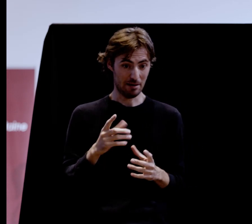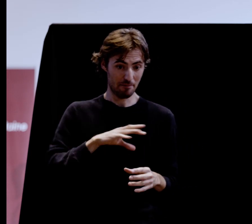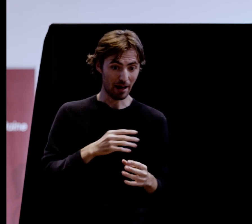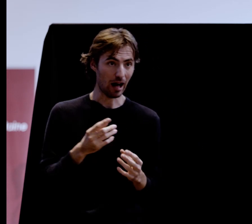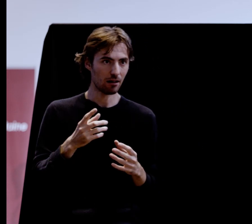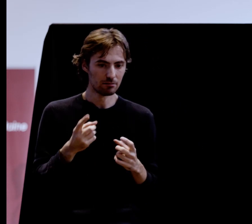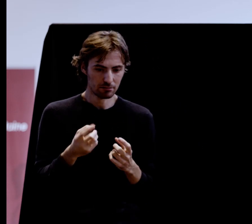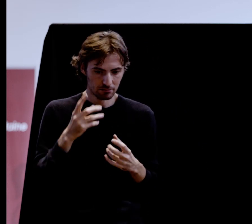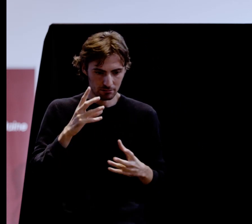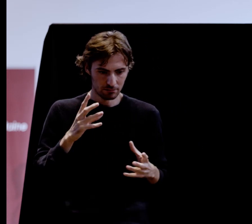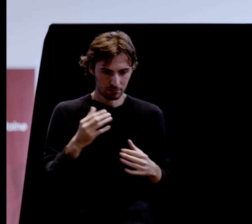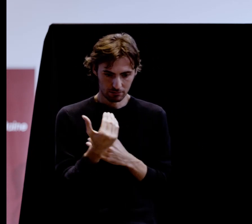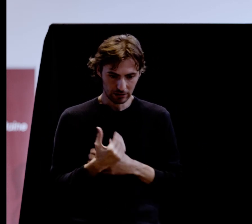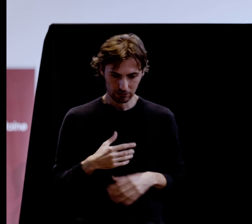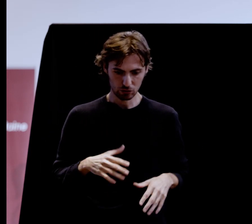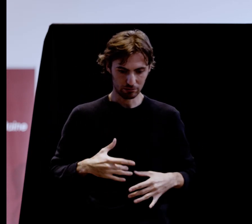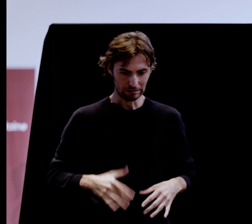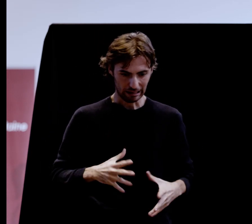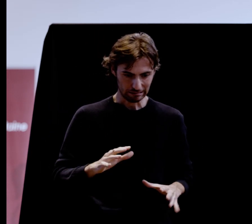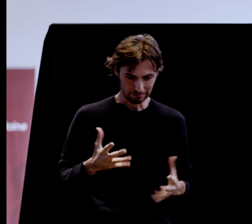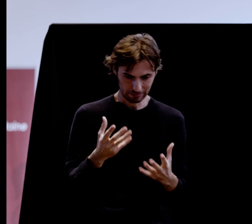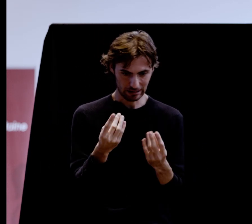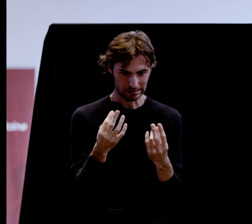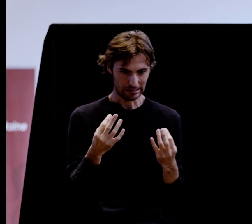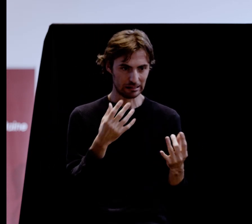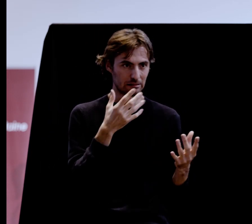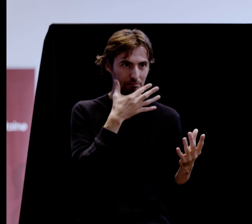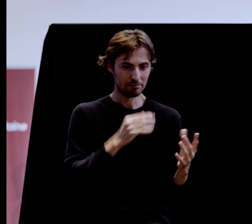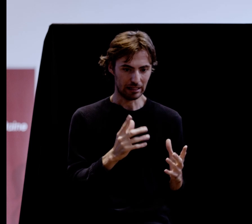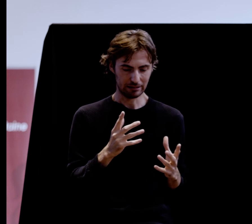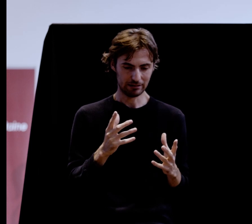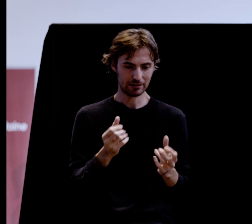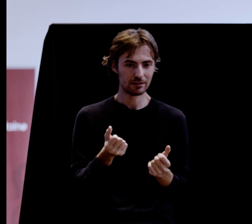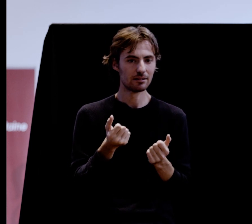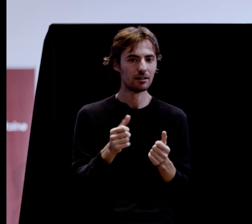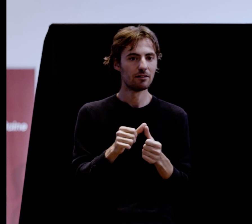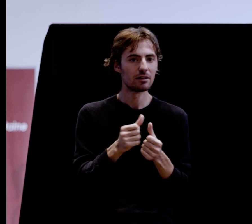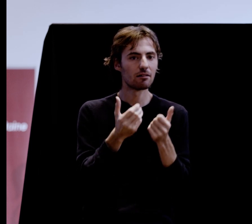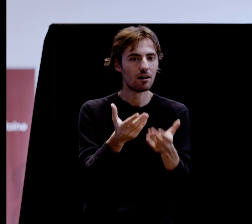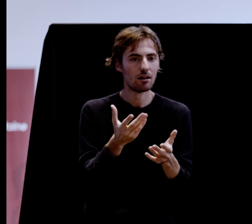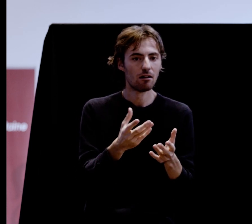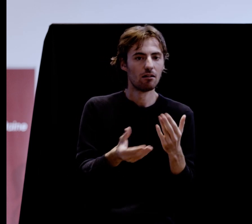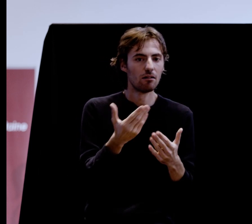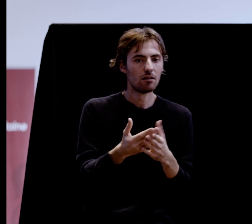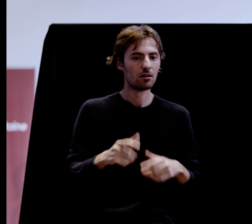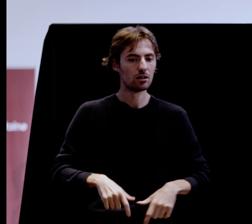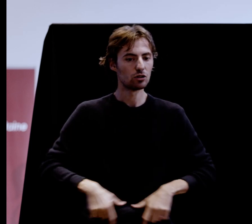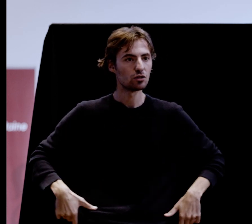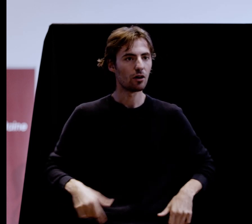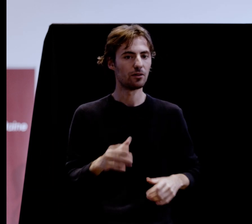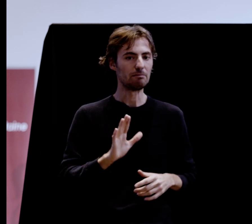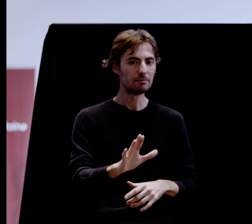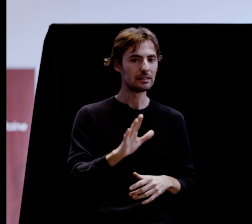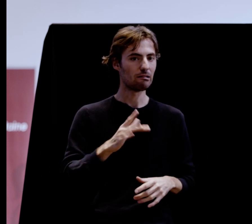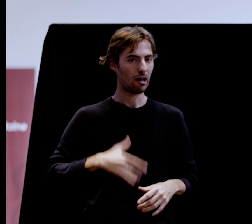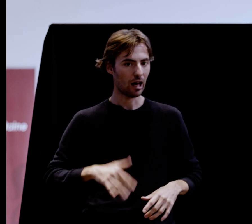protections menstruelles, quand la motricité fine n'est pas parfaite, on va proposer les techniques de change simplifiées comme les culottes menstruelles, par